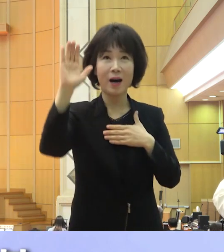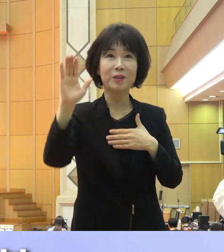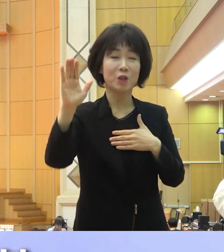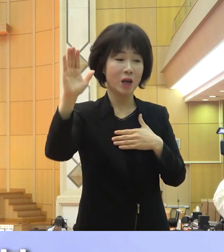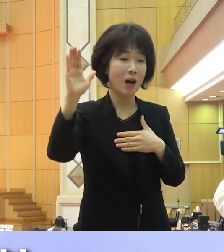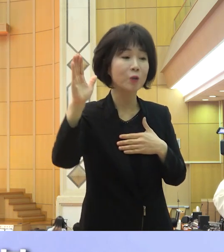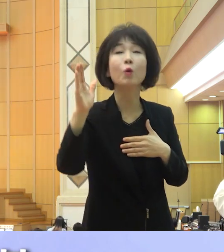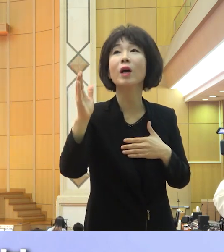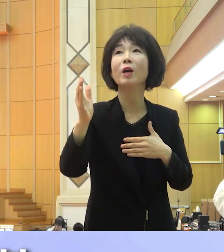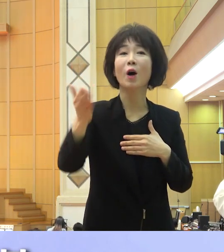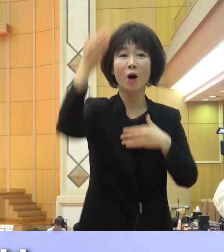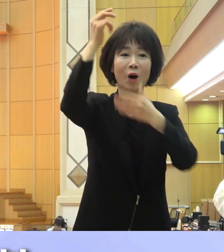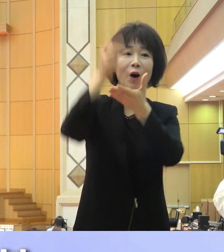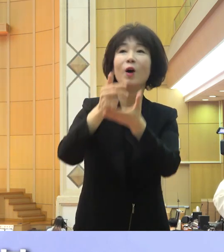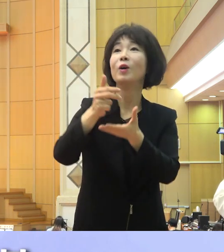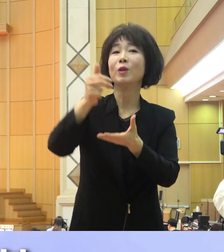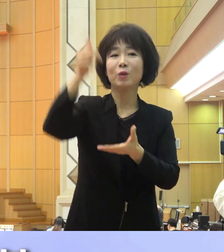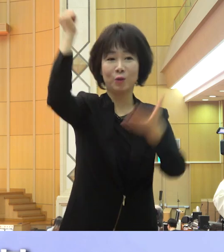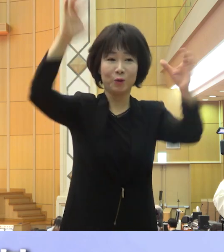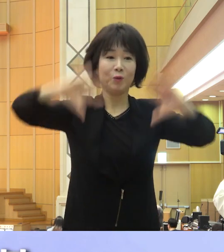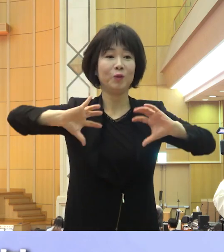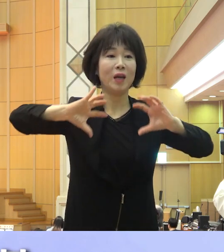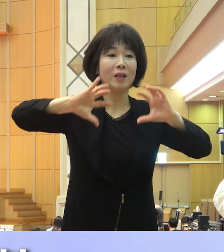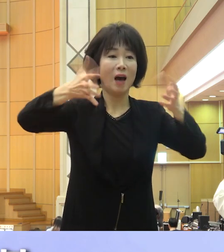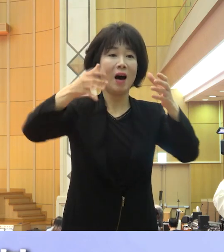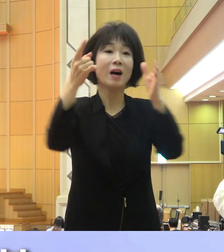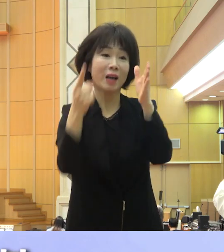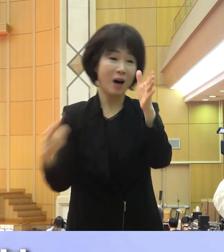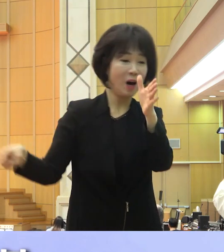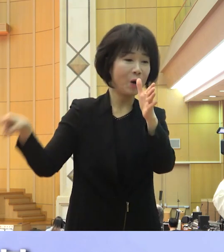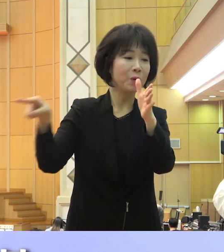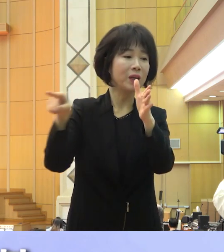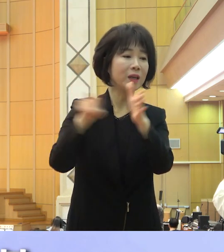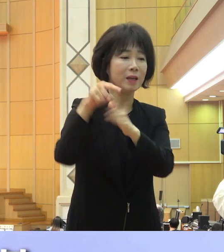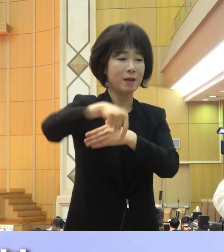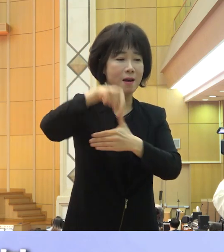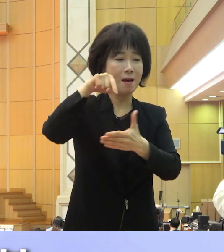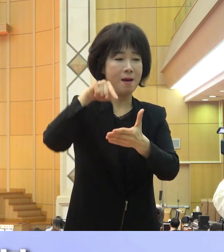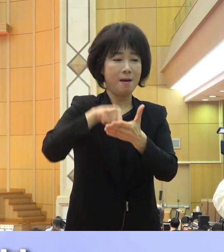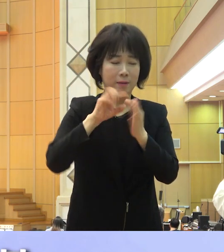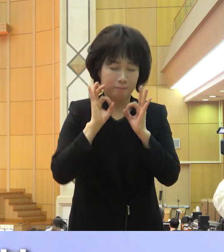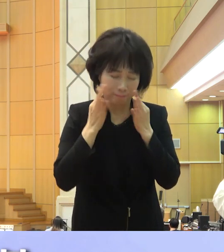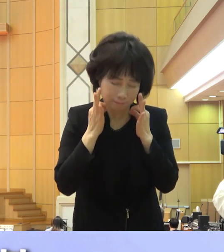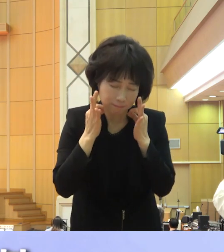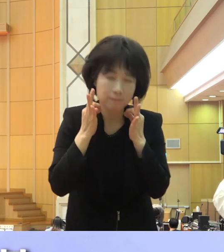속한 자 되어 주의 나라 위에